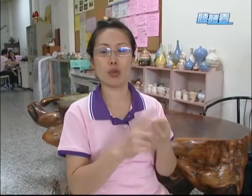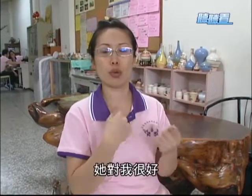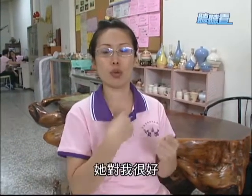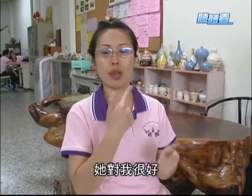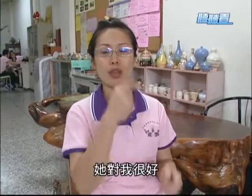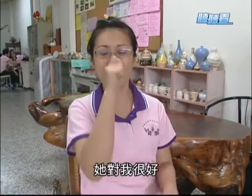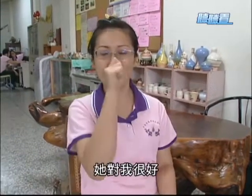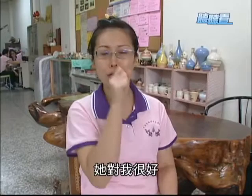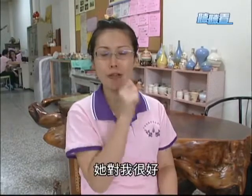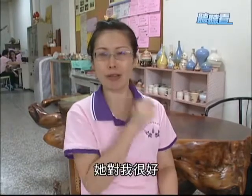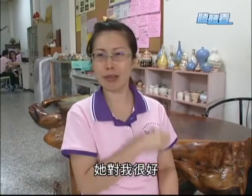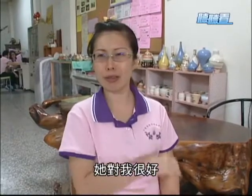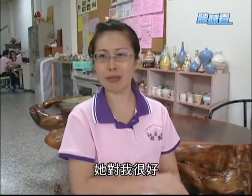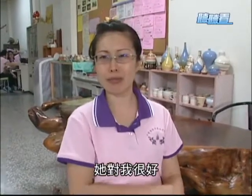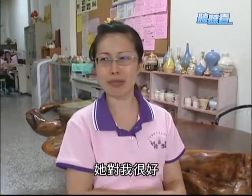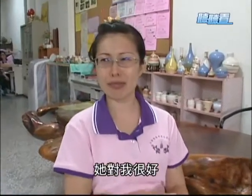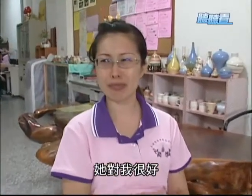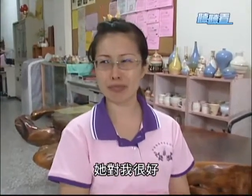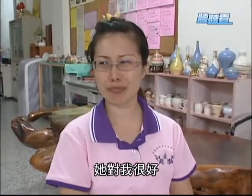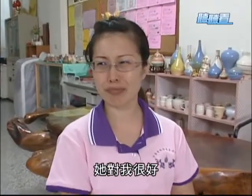她对我很好。